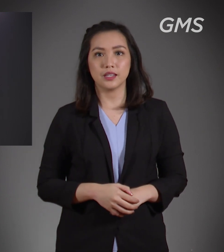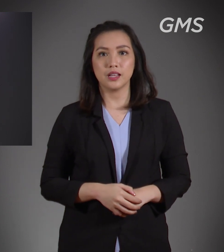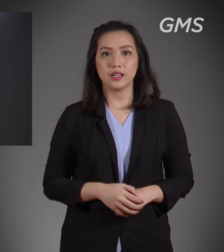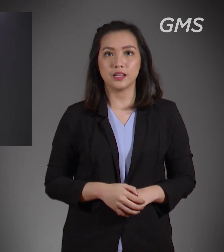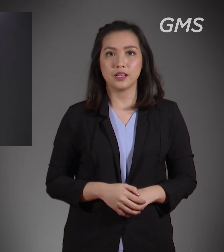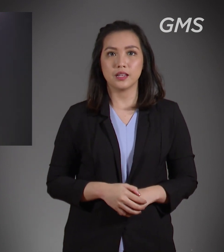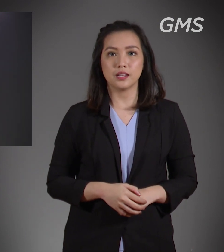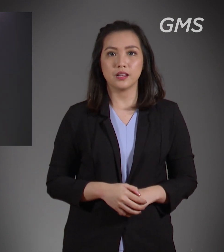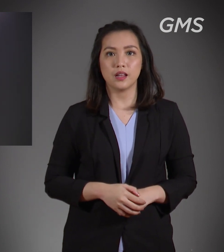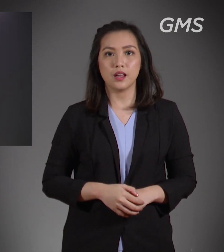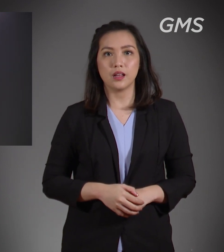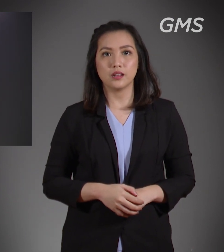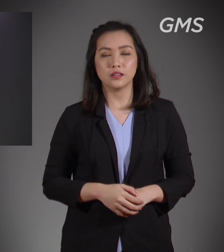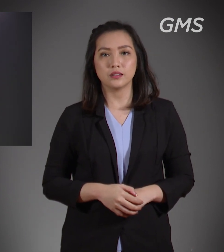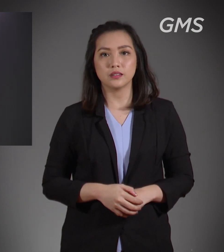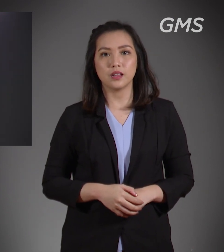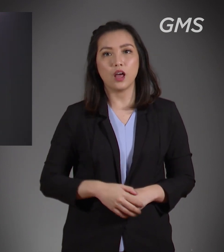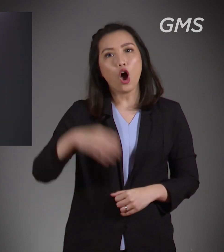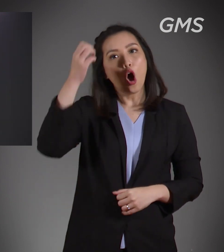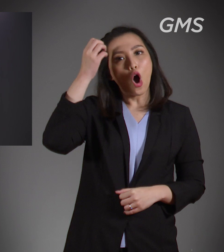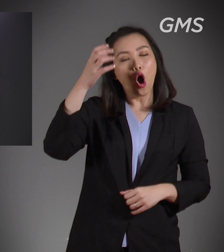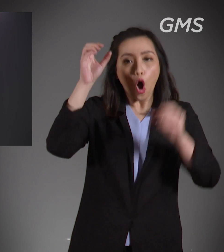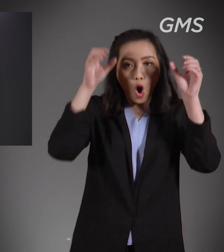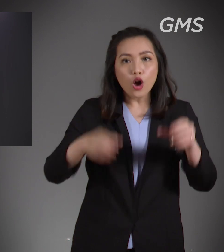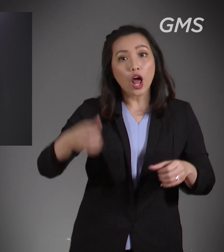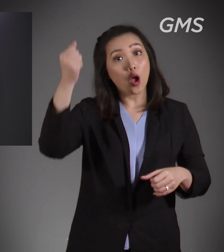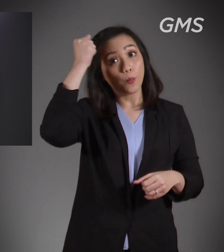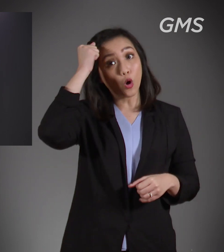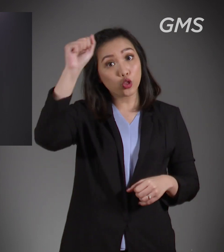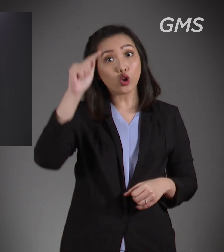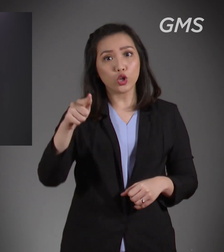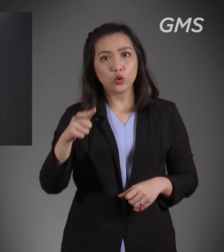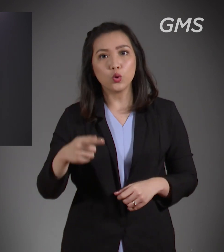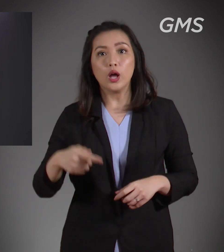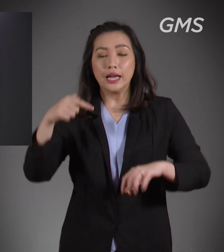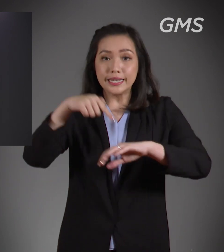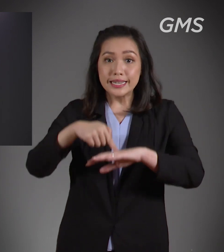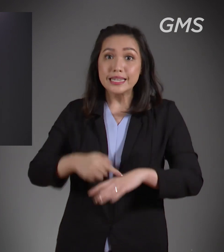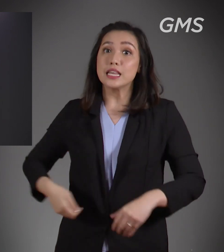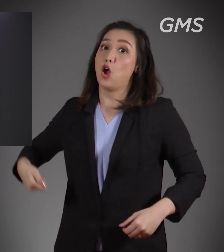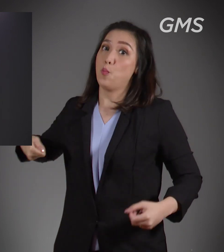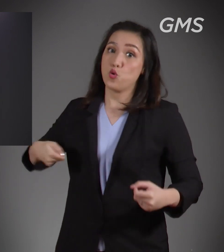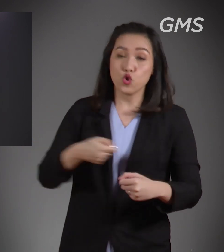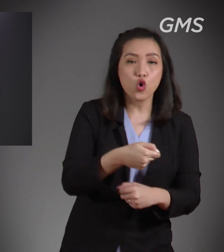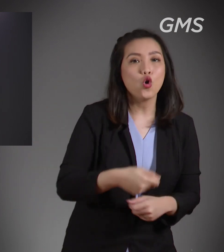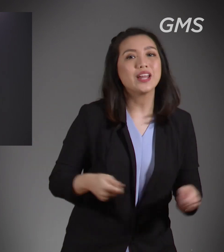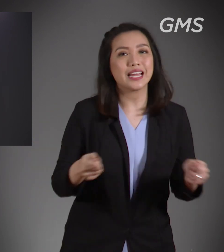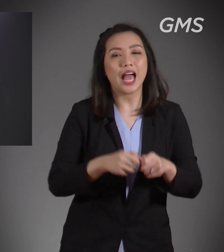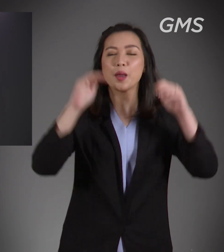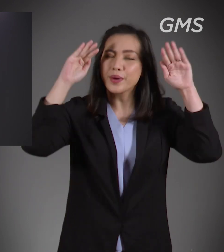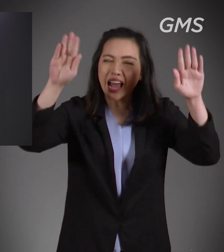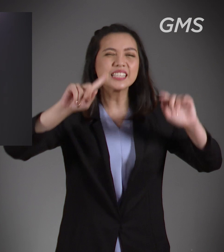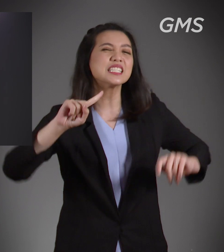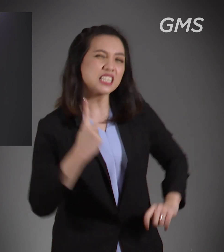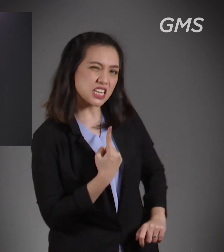Kemakmuran orang bodoh membunuh mereka sendiri. Tuhan kasih berkat kok malah bodoh hati. Itu yang